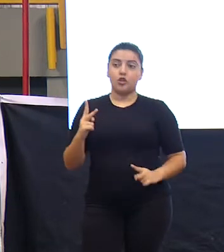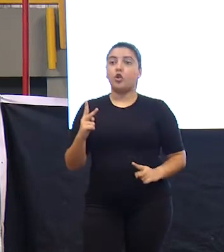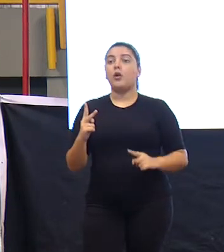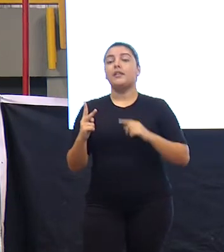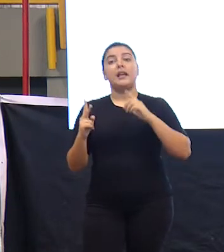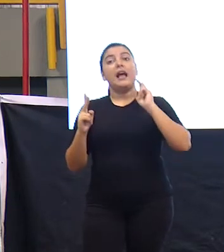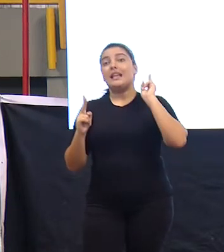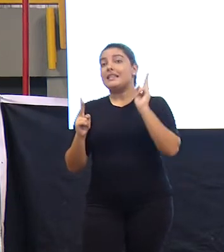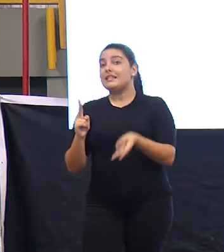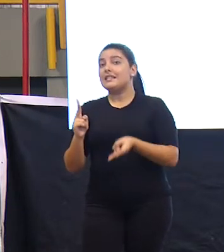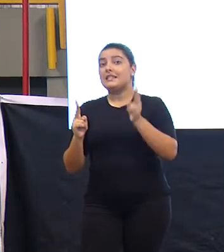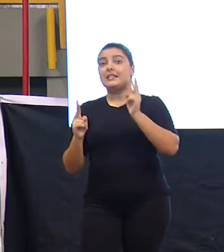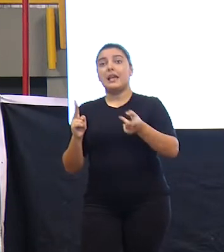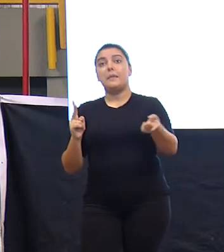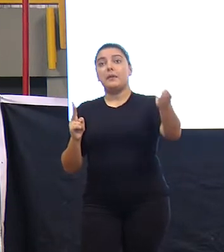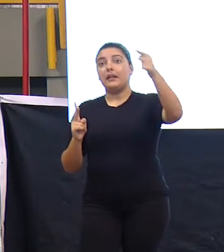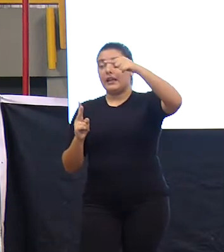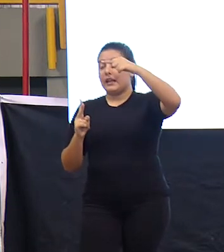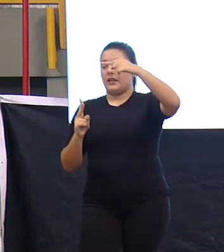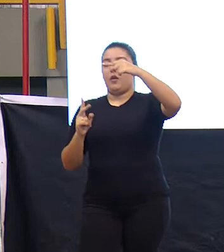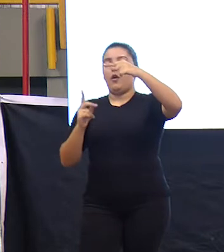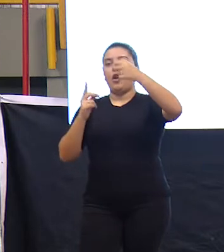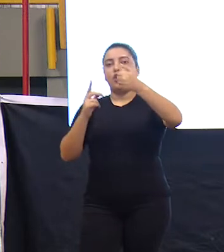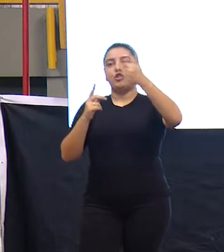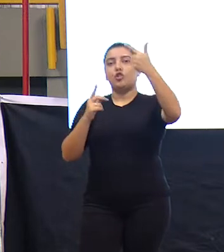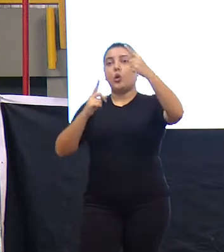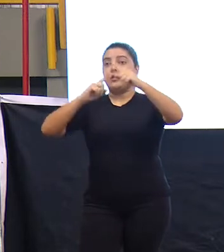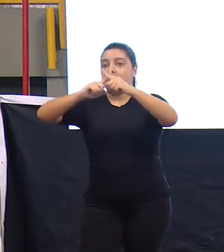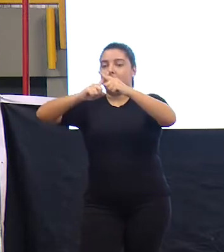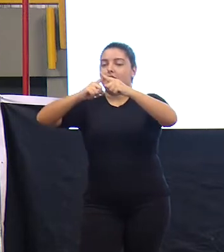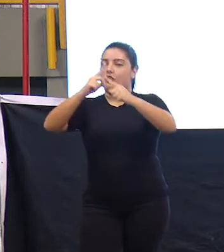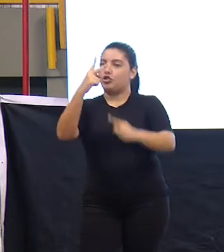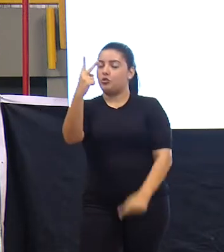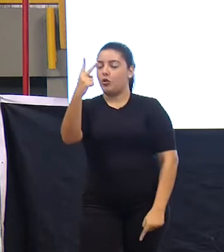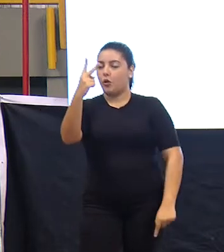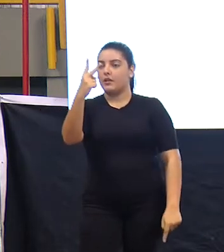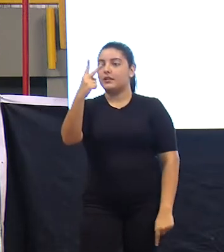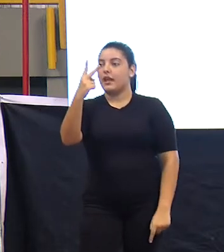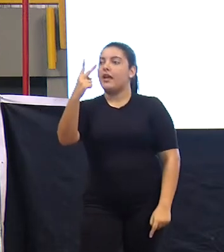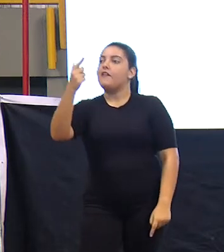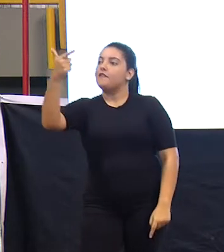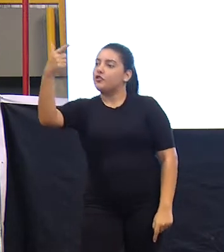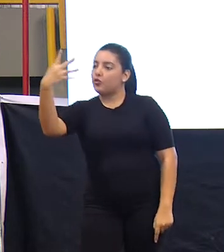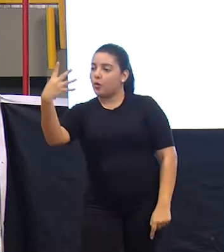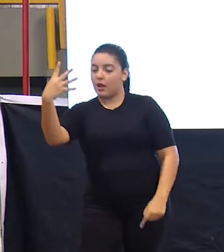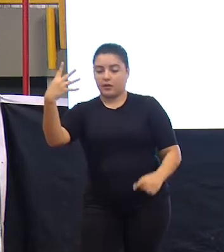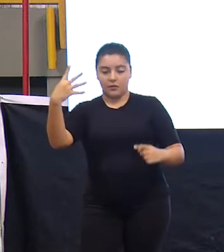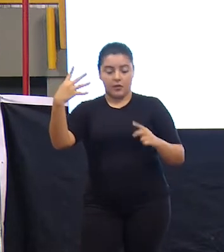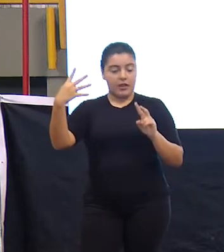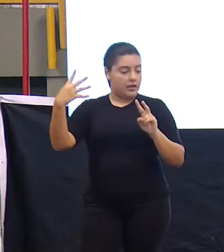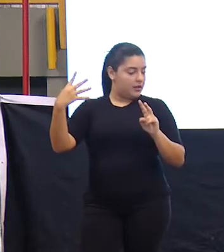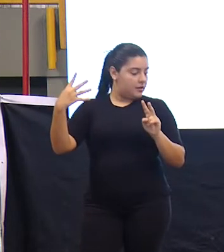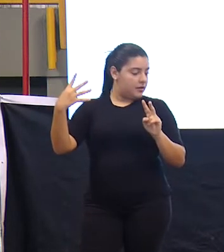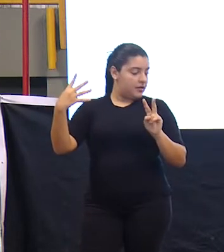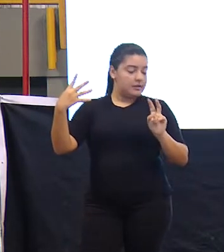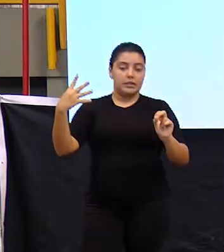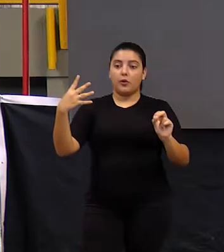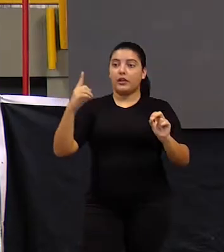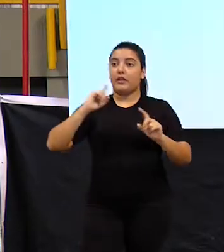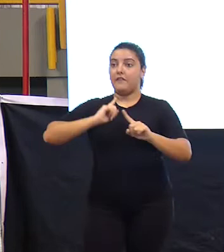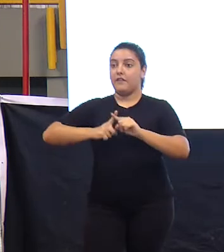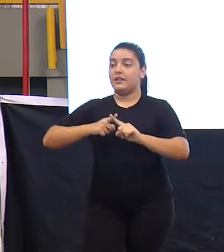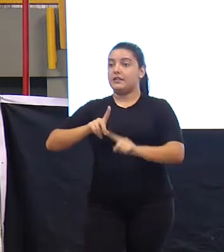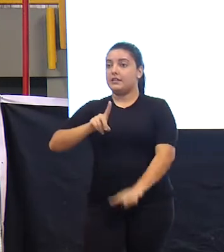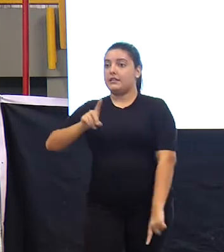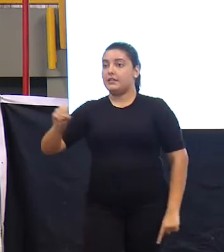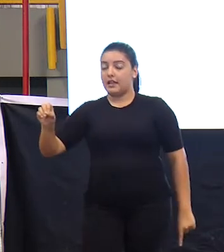cima, 24. Quando eu multiplicar por 2 embaixo, ele vai virar quanto? Ele vai virar 100. Só que você não